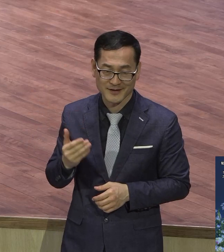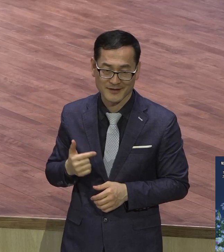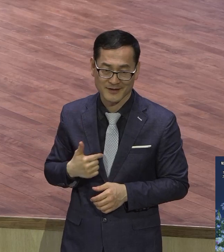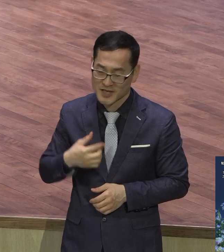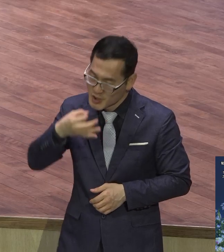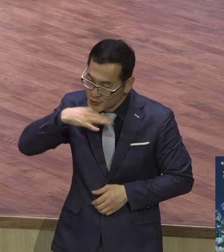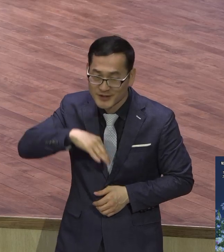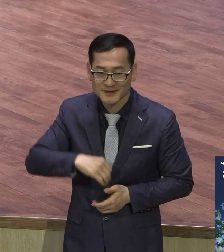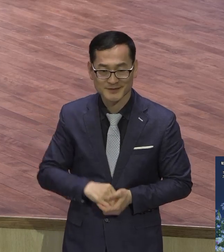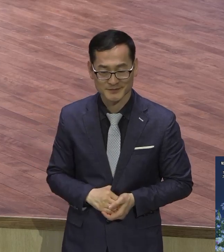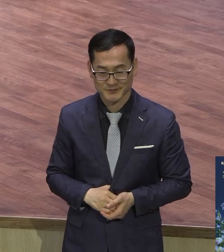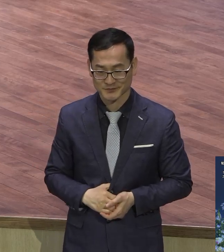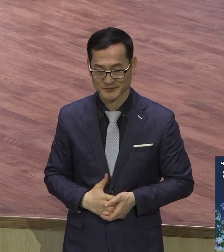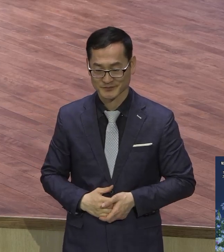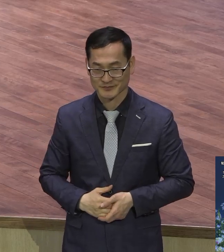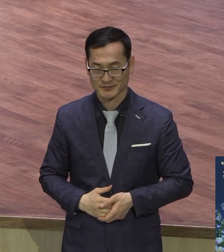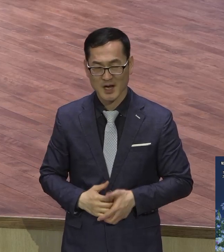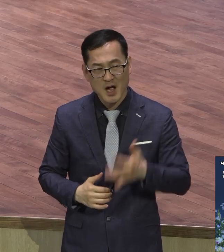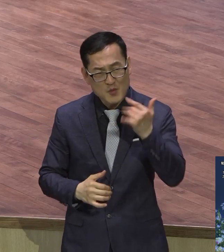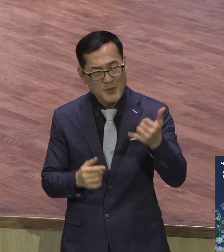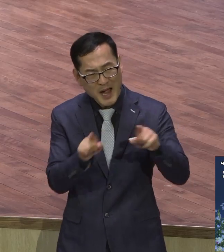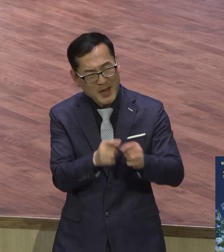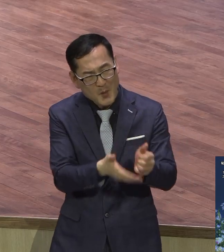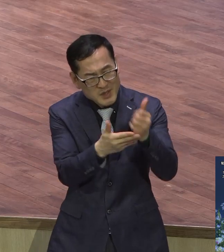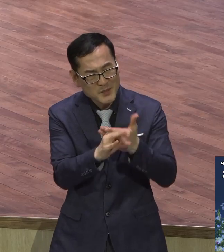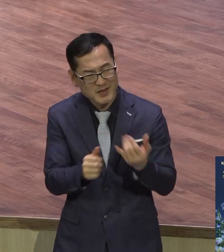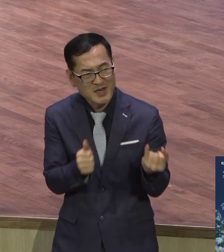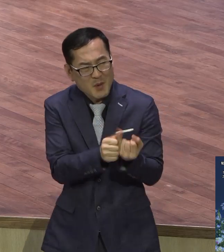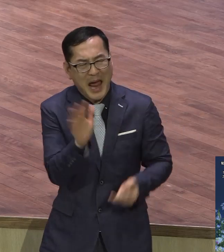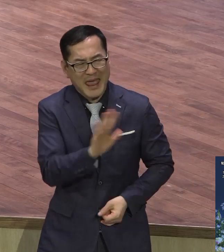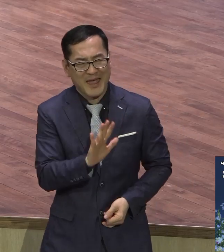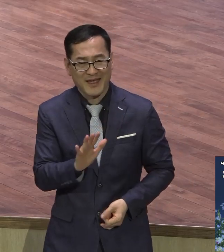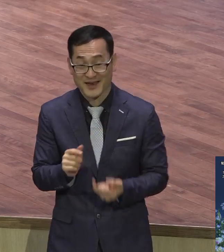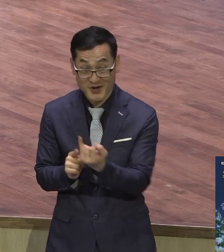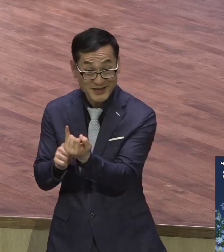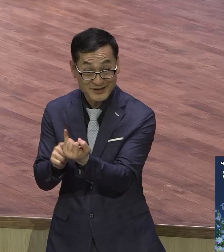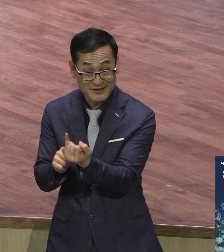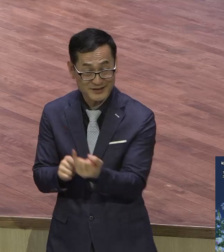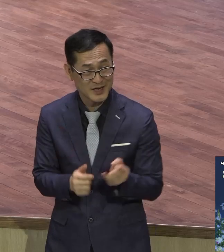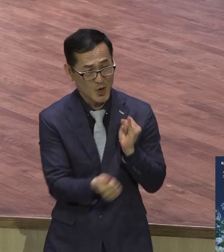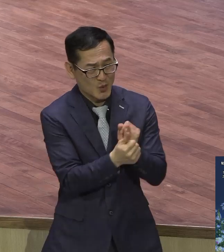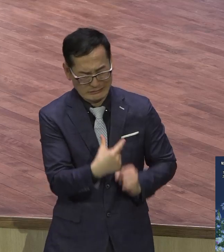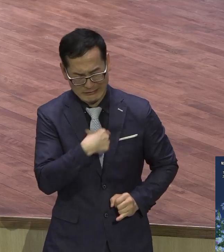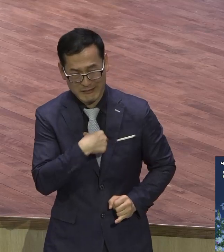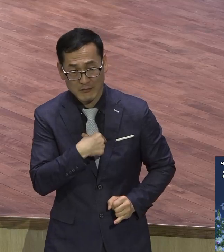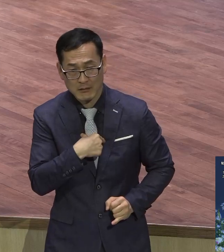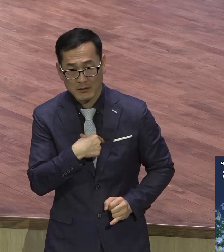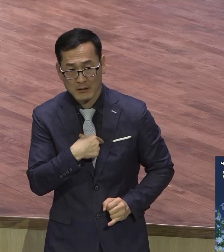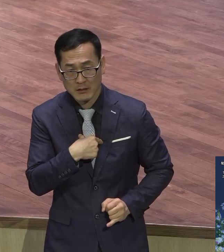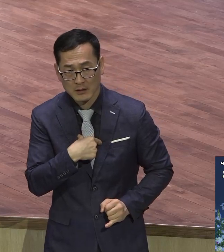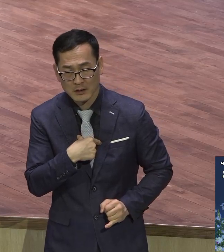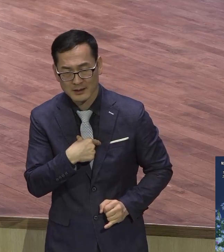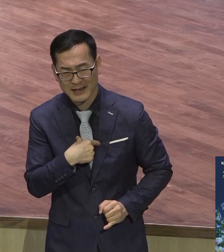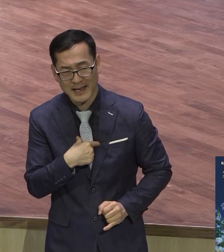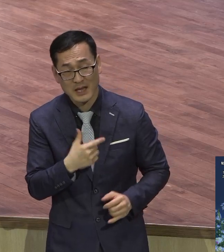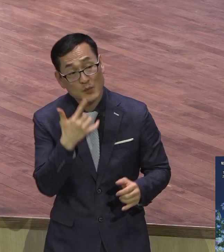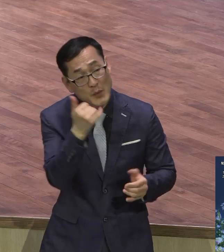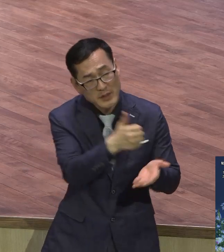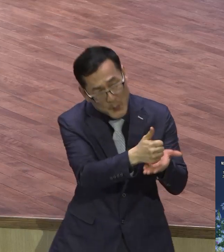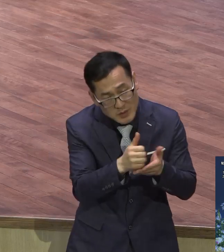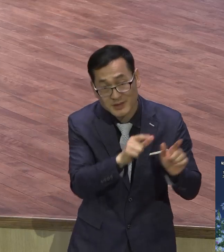여자들이 시집 안 간다 그런 말인데 큰 축복으로 지는 겁니다 몰라서 그래요 모시고